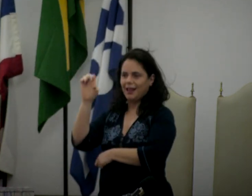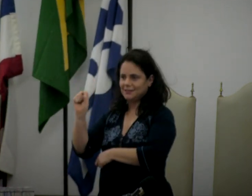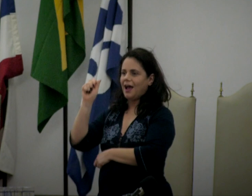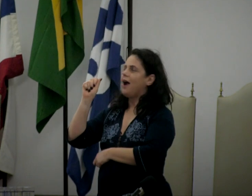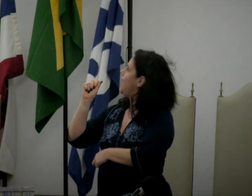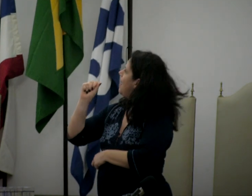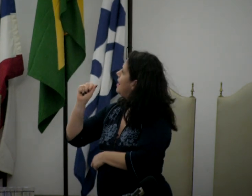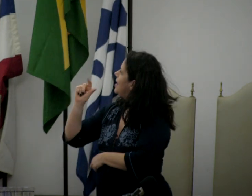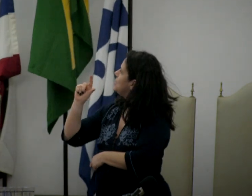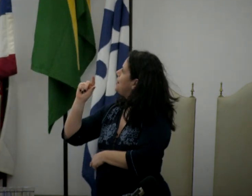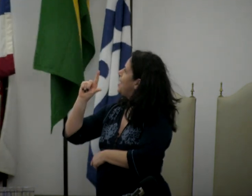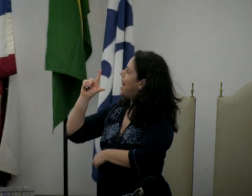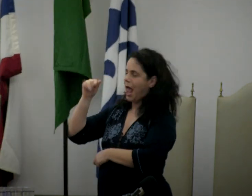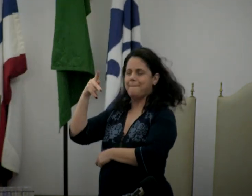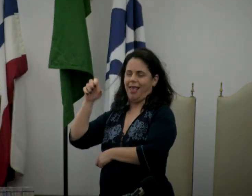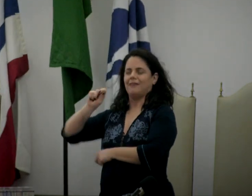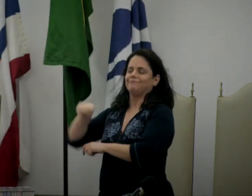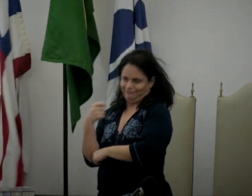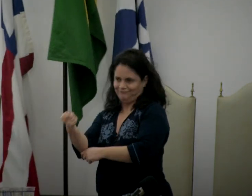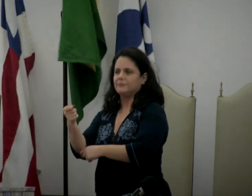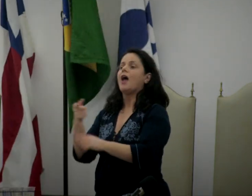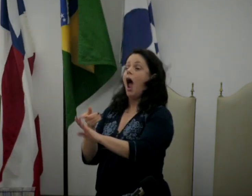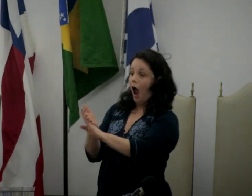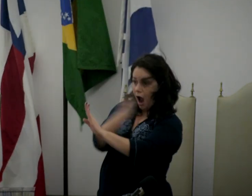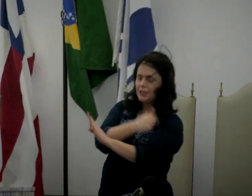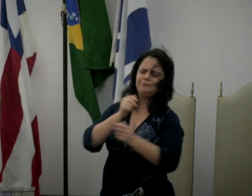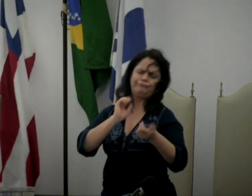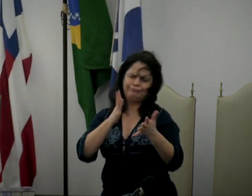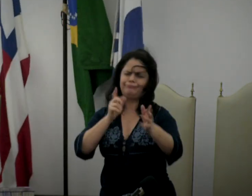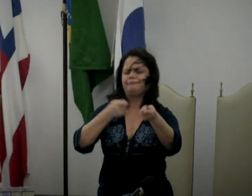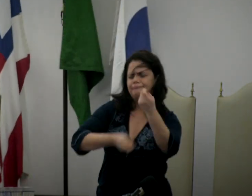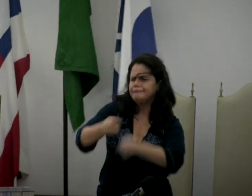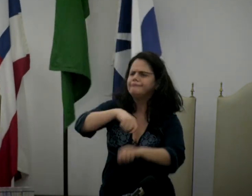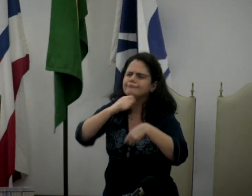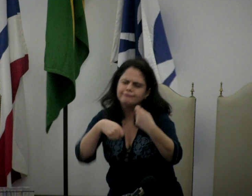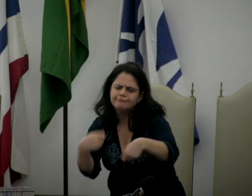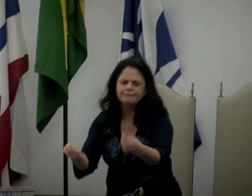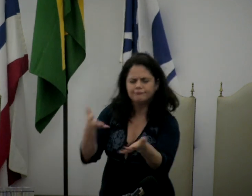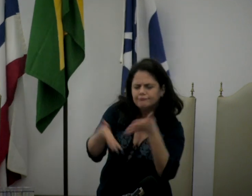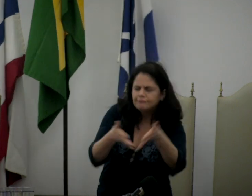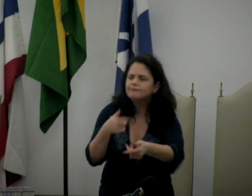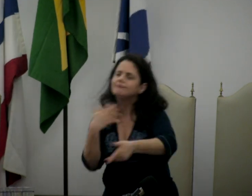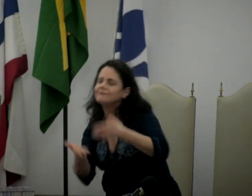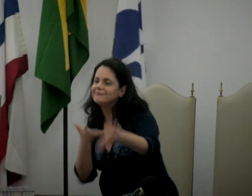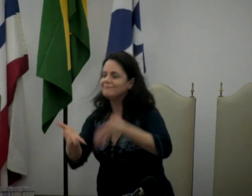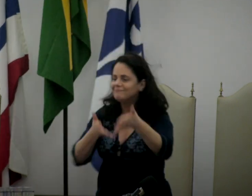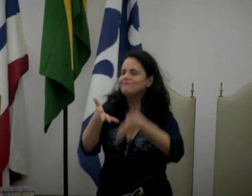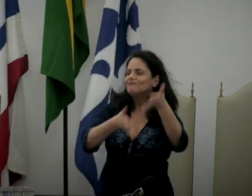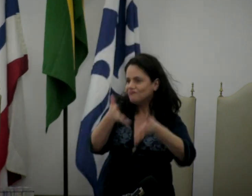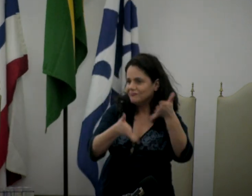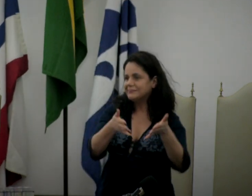o Abade Lepé, Charles Lepé, antigamente, antes do ITAD, então